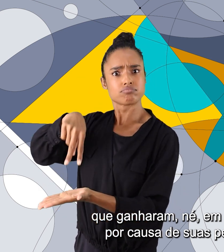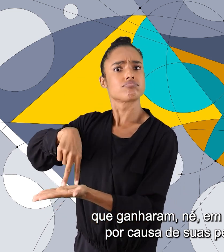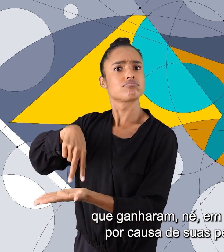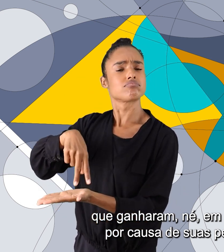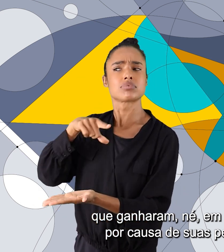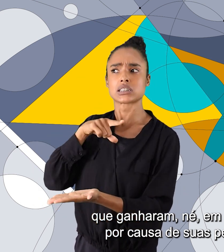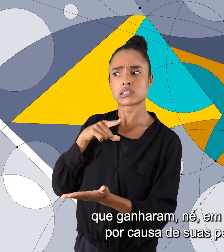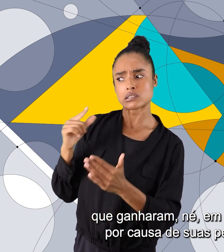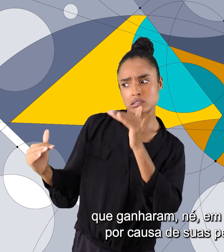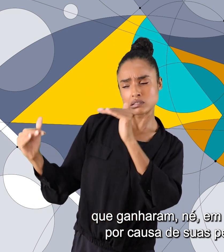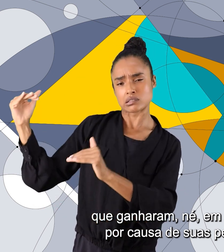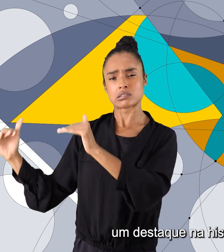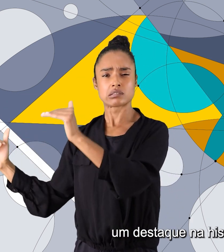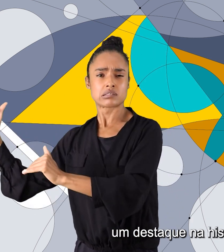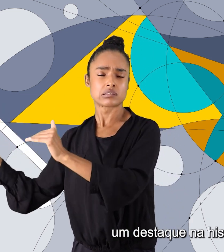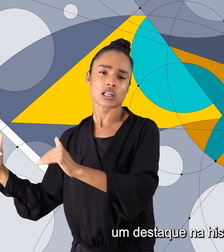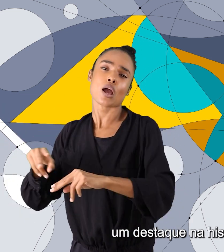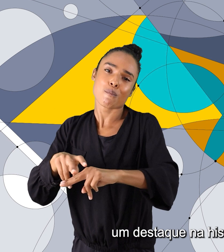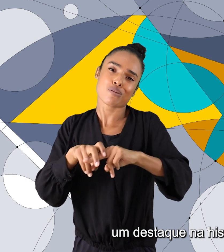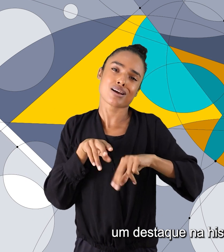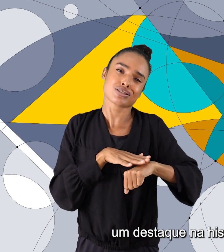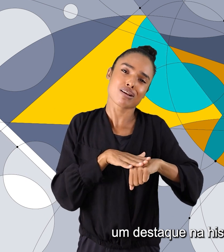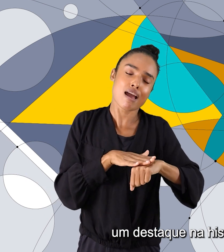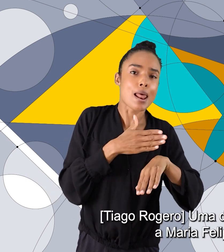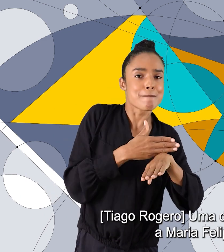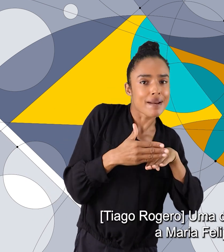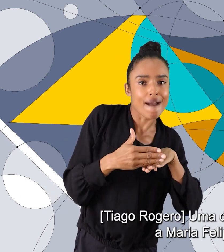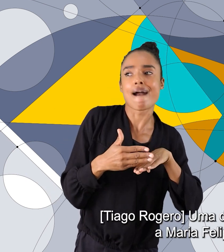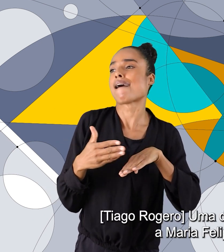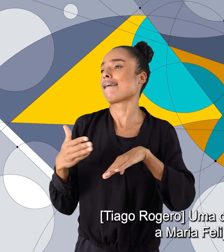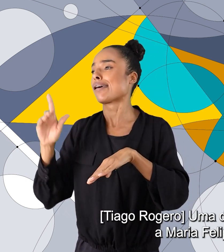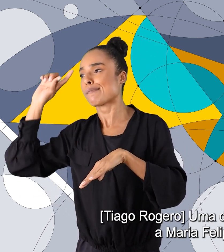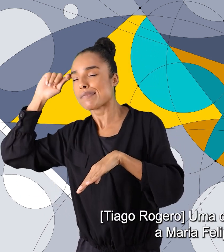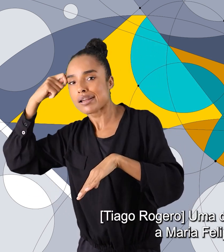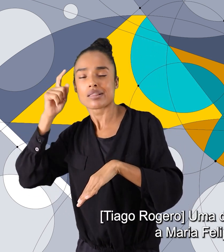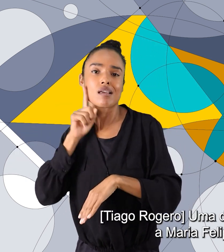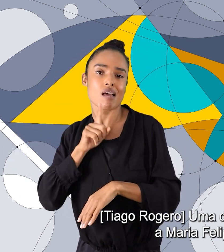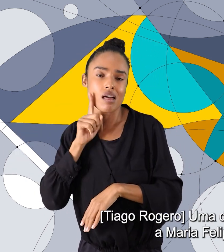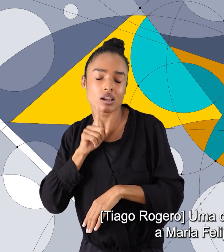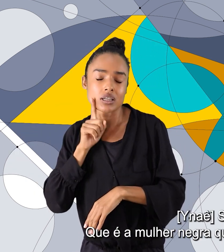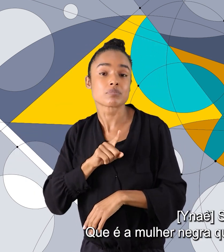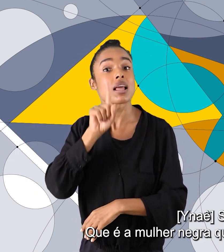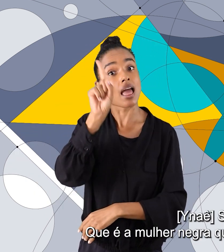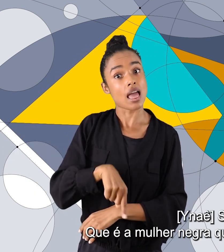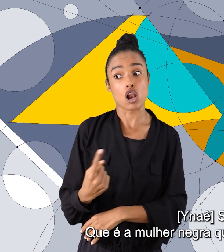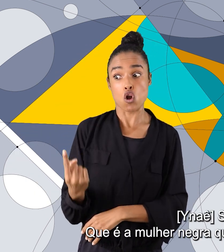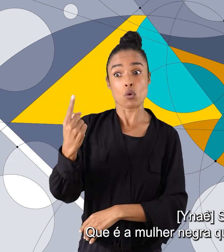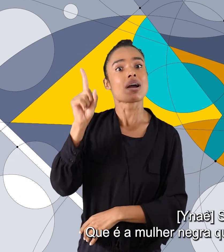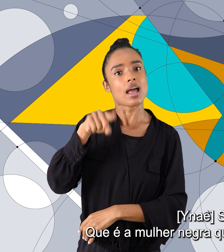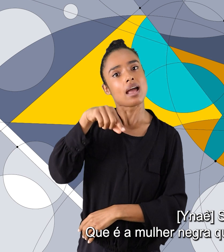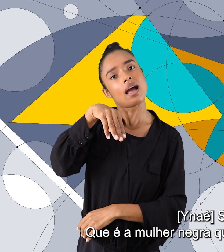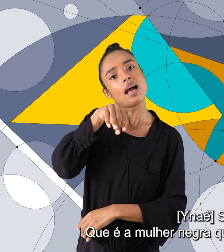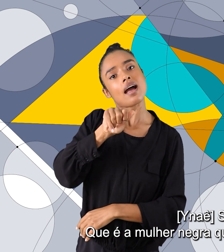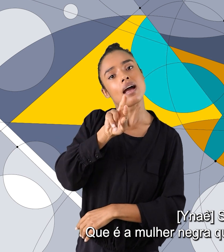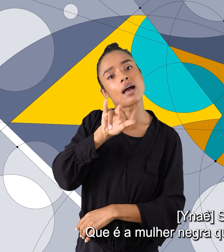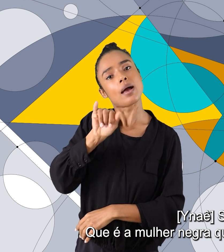diferentes por causa das suas pertences raciais, um destaque na história brasileira. Uma dessas mulheres, a Maria Filipa, né? Sim, que é a